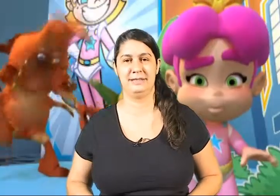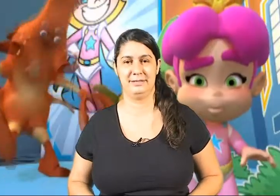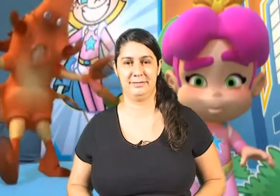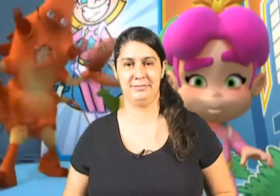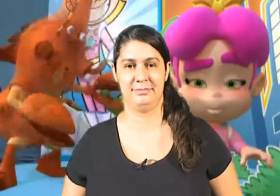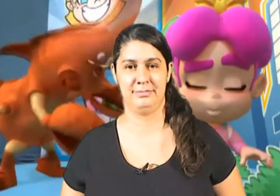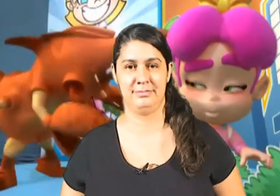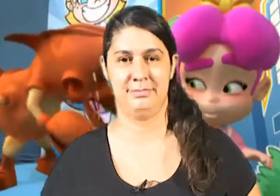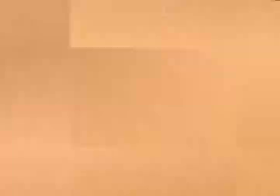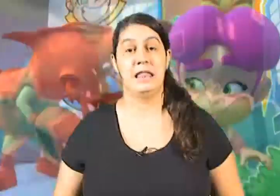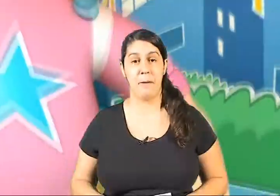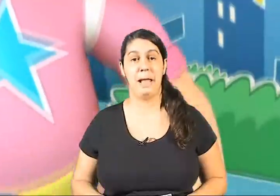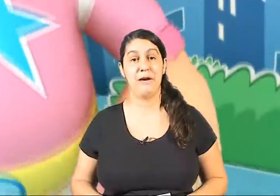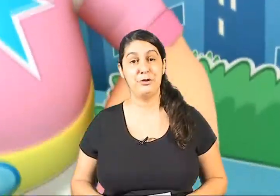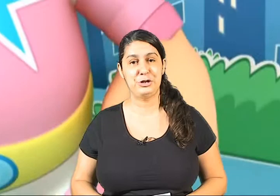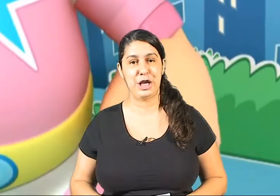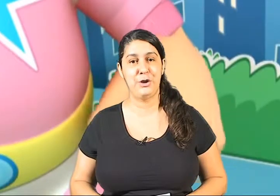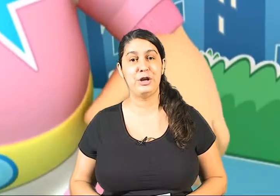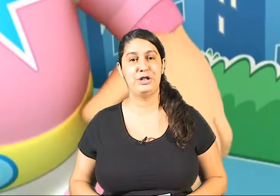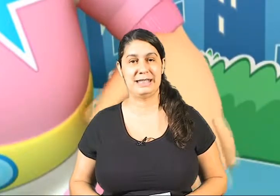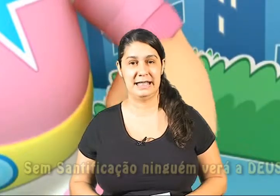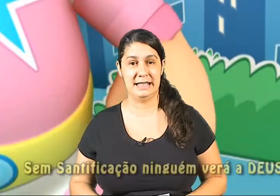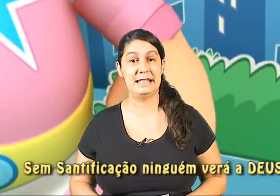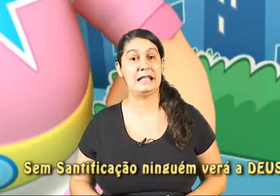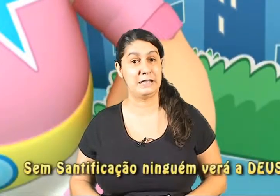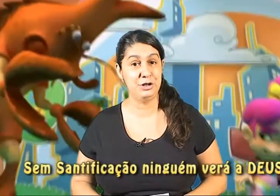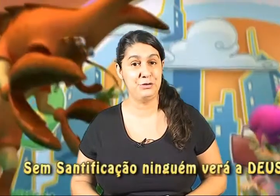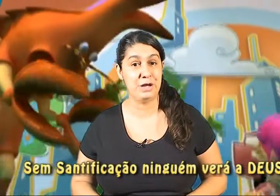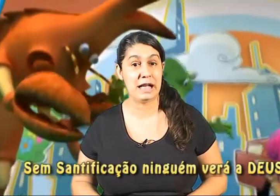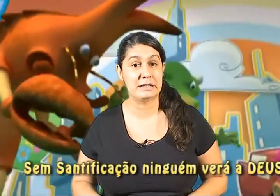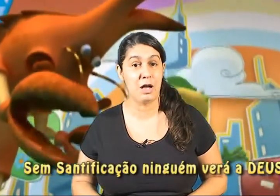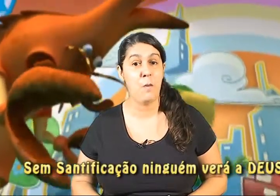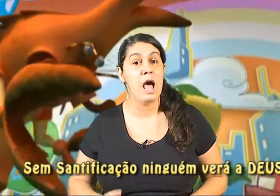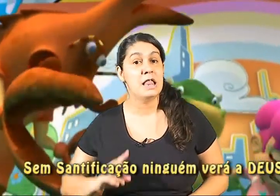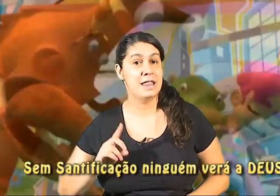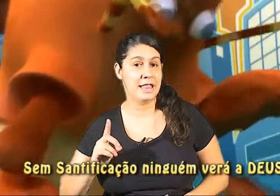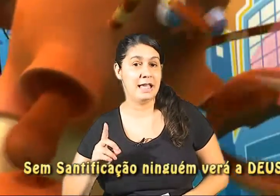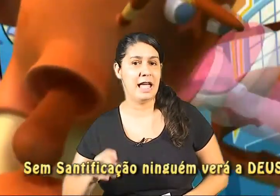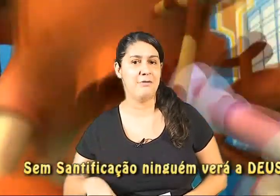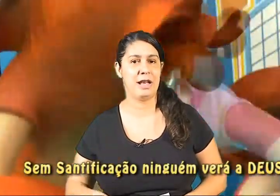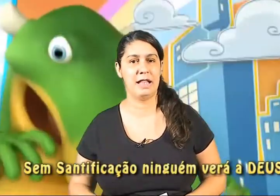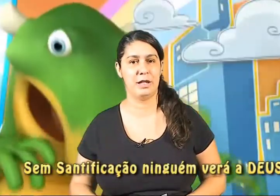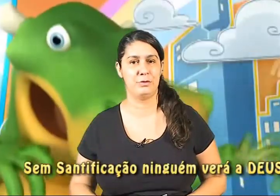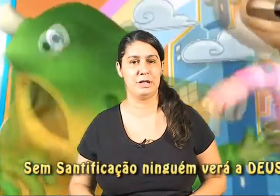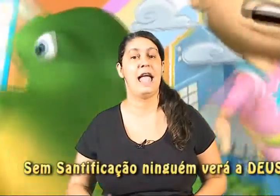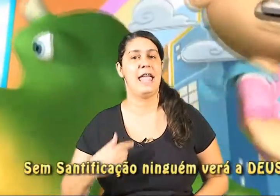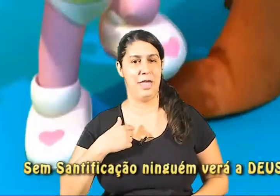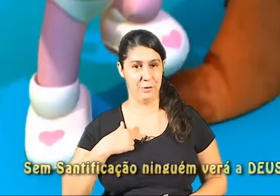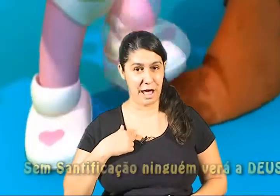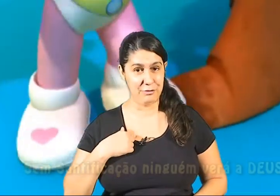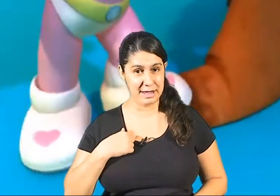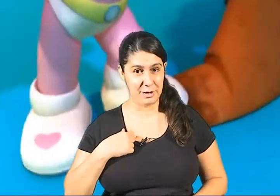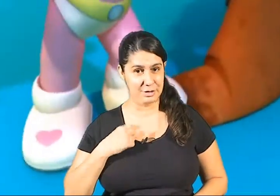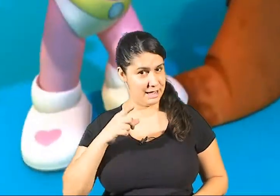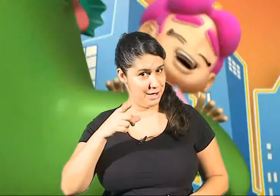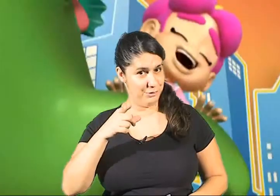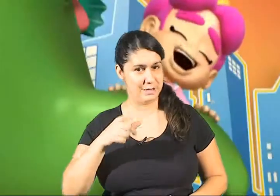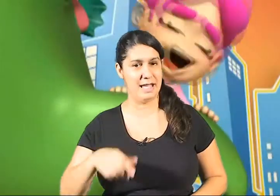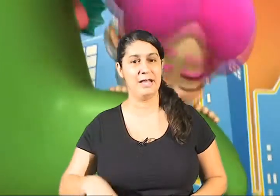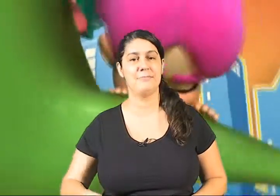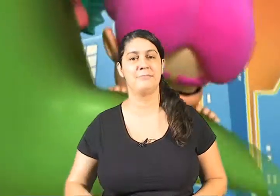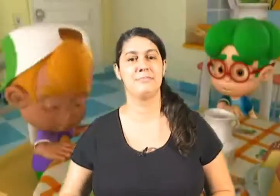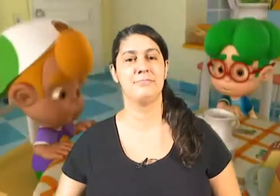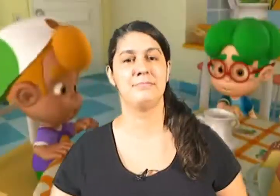sua vida na palavra do senhor diz que Sem Santificação Ninguém Verá Deus eu quero ver Deus